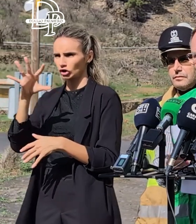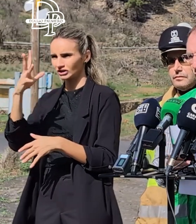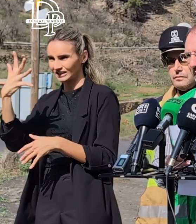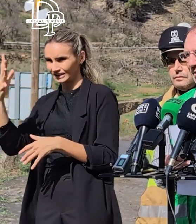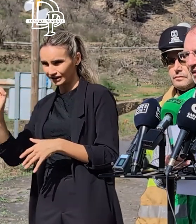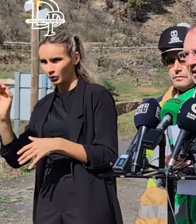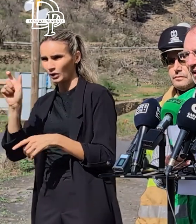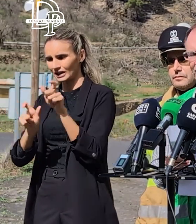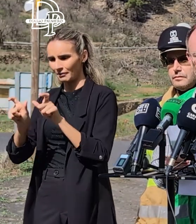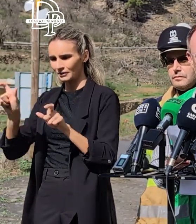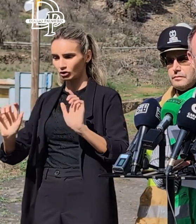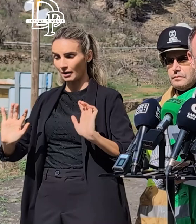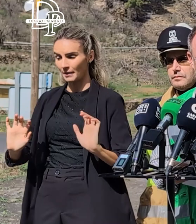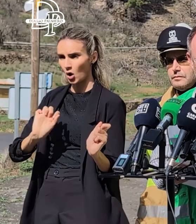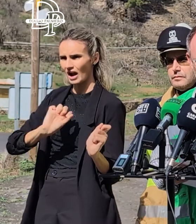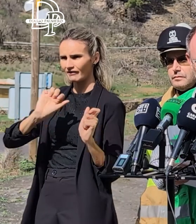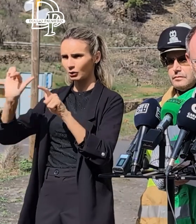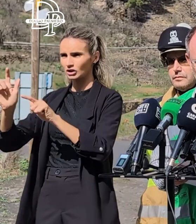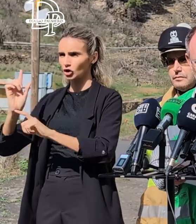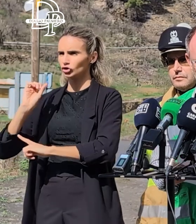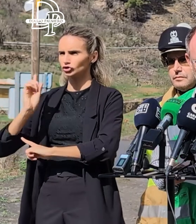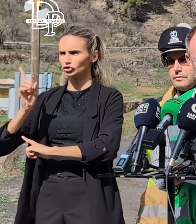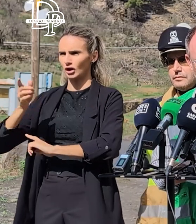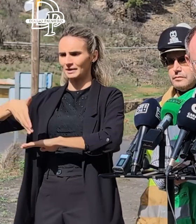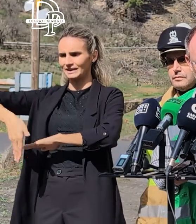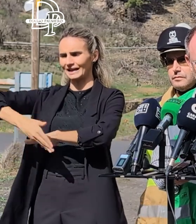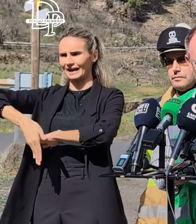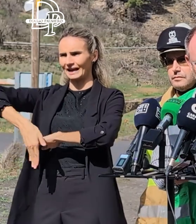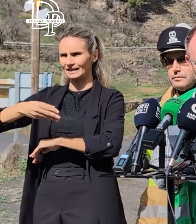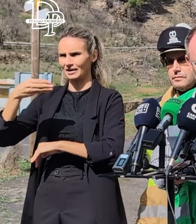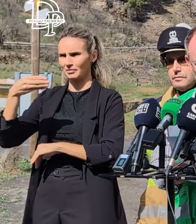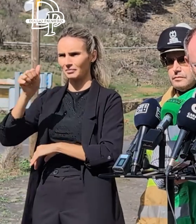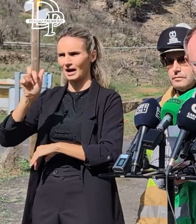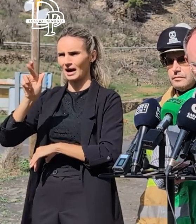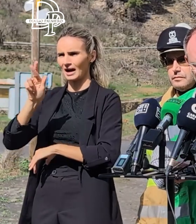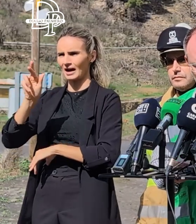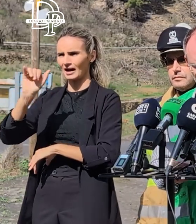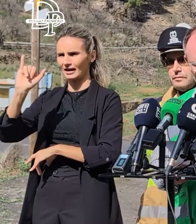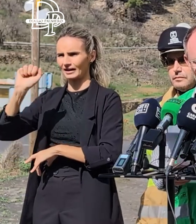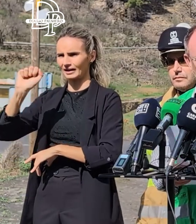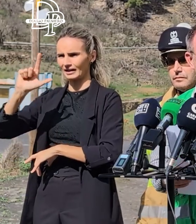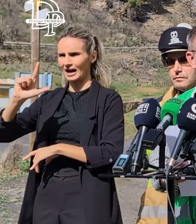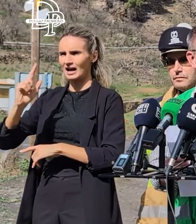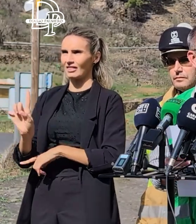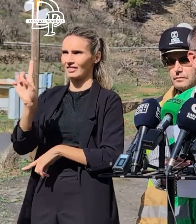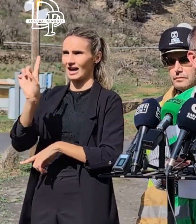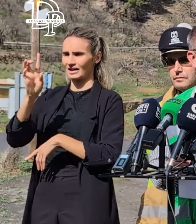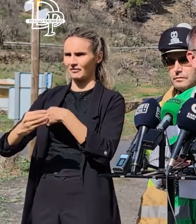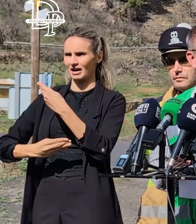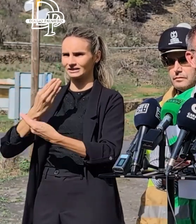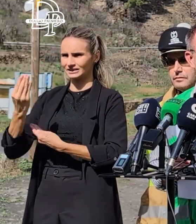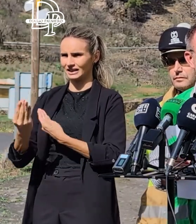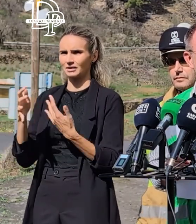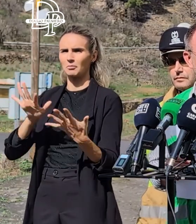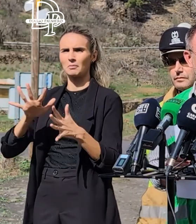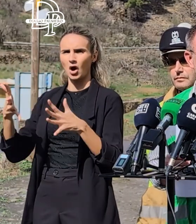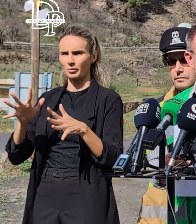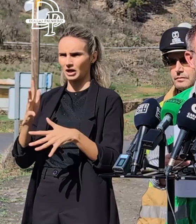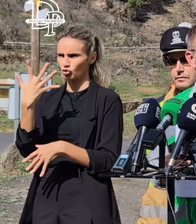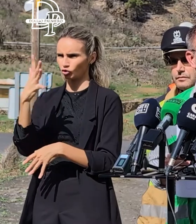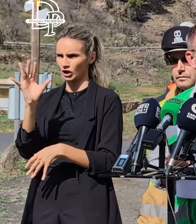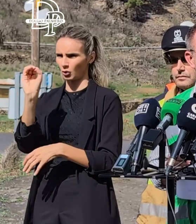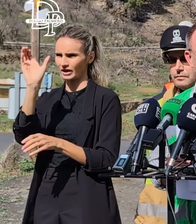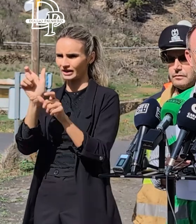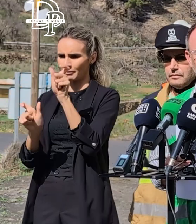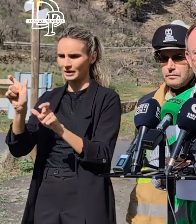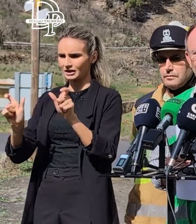evacuación se hace solamente en la calle barrial de arriba. Hablamos de unas 50 personas que tenían la